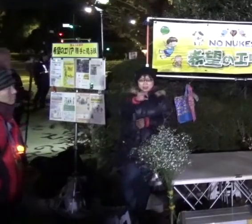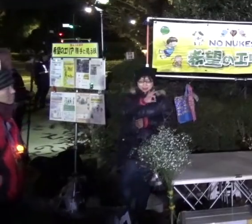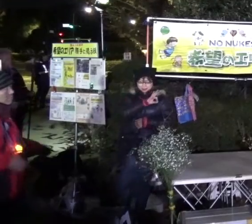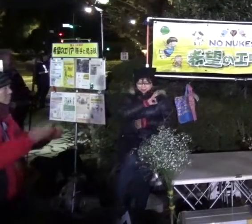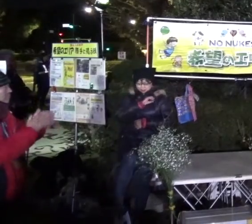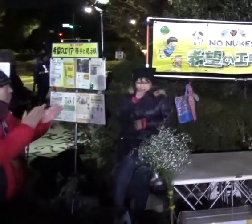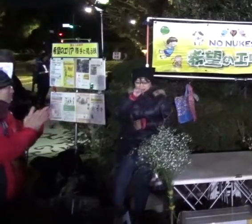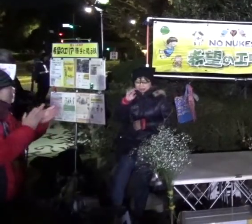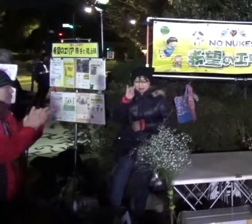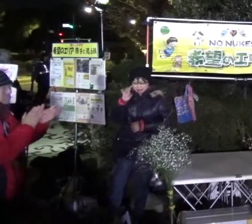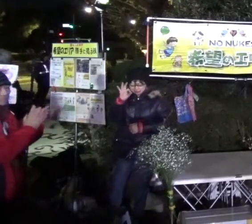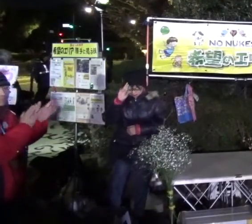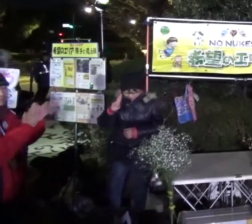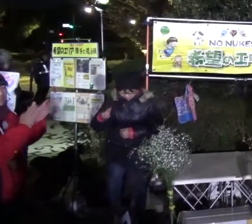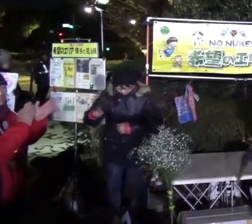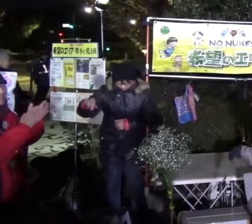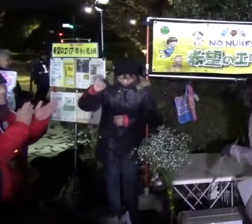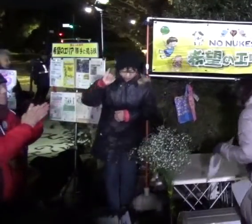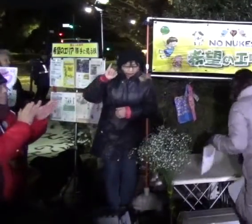よし子さんです。